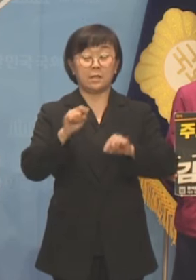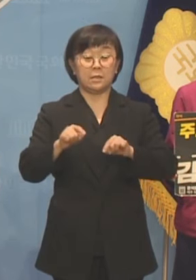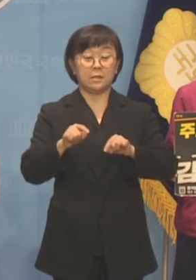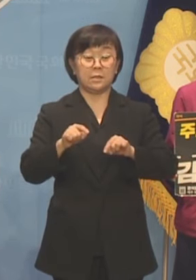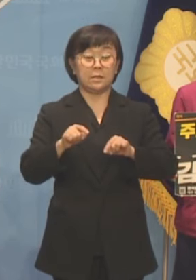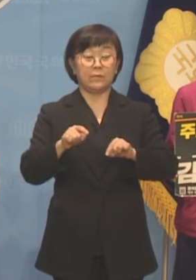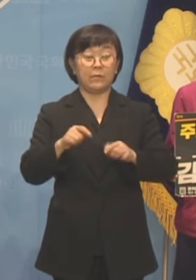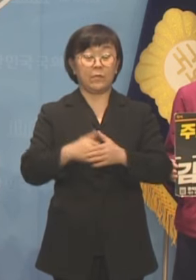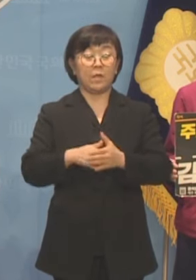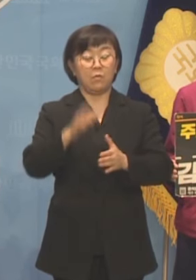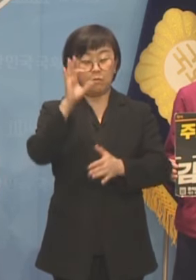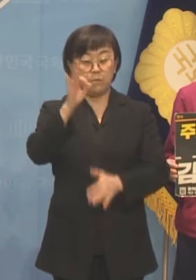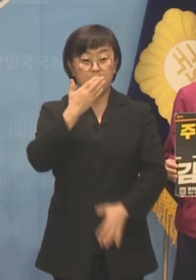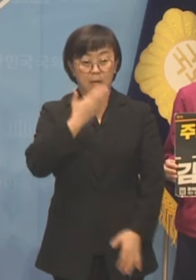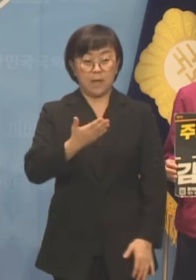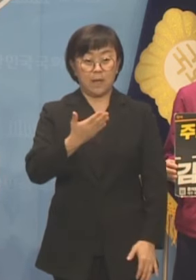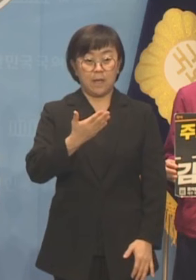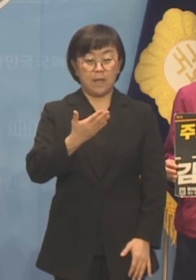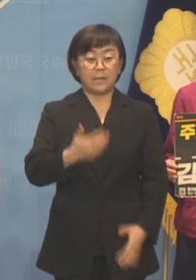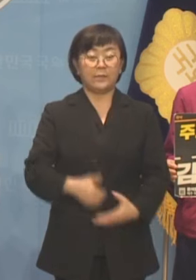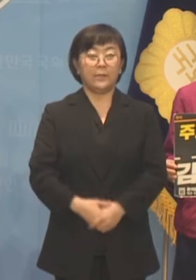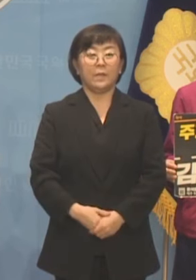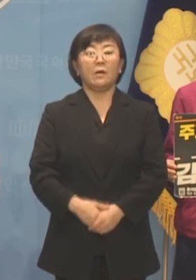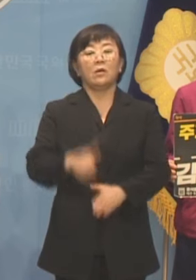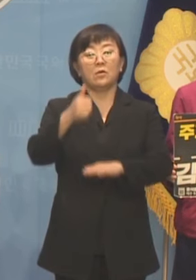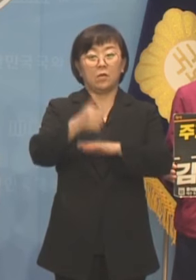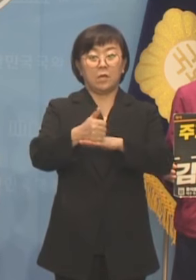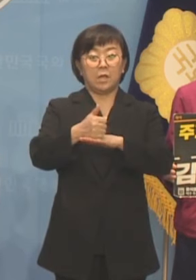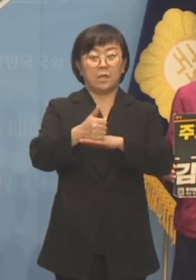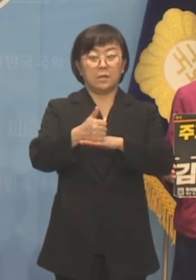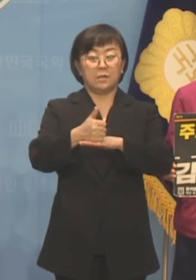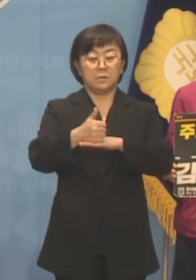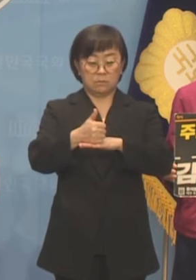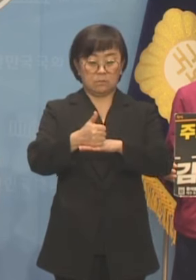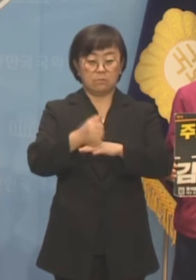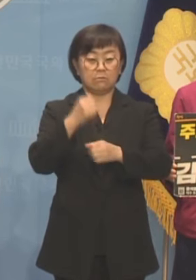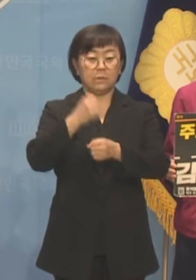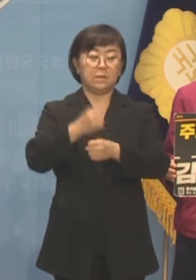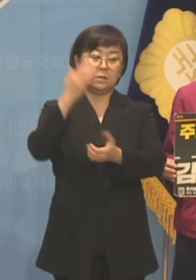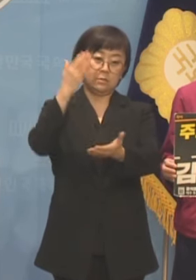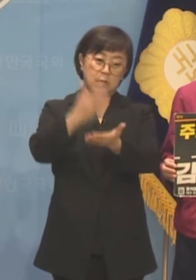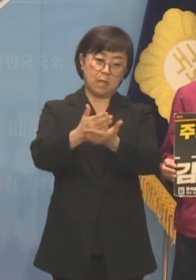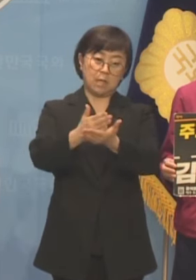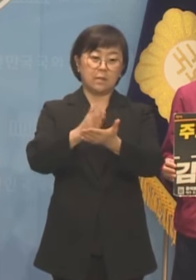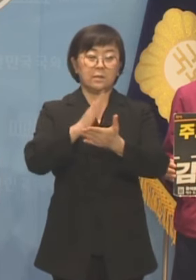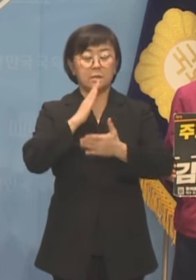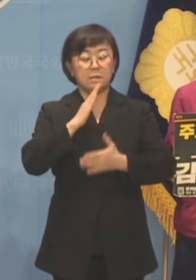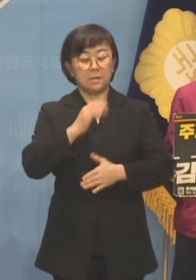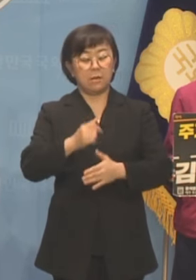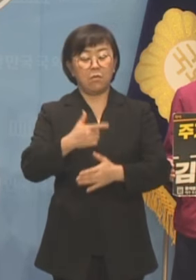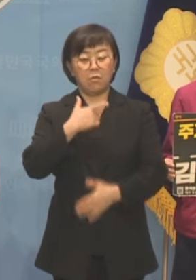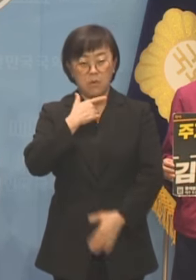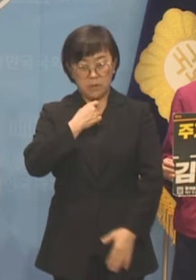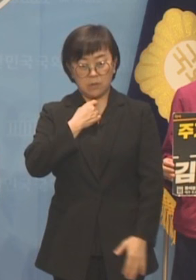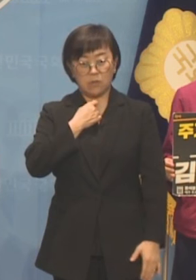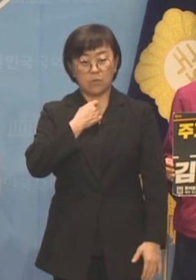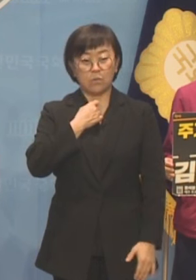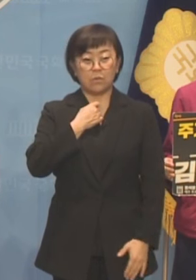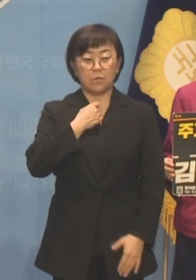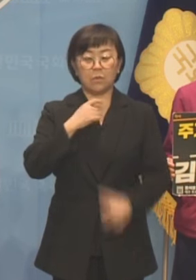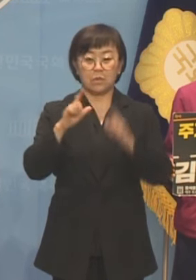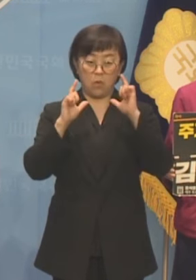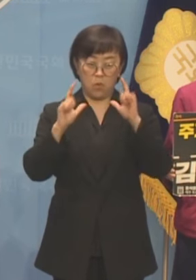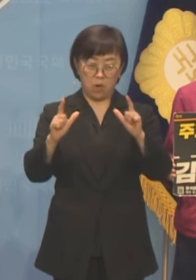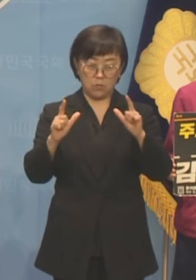정의라고 볼 수밖에 없는 그런 결과를 자초하지 않기를 진심으로 바라고